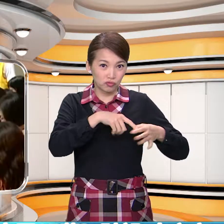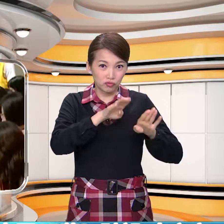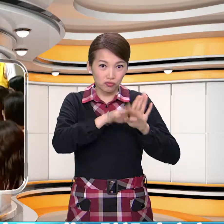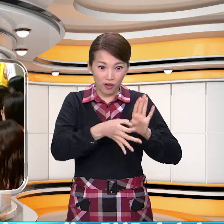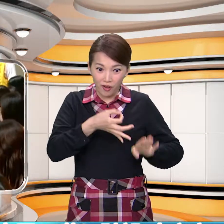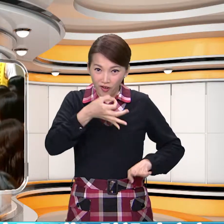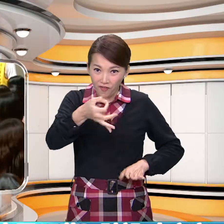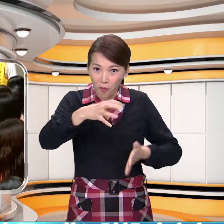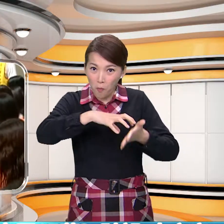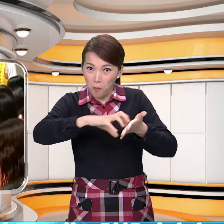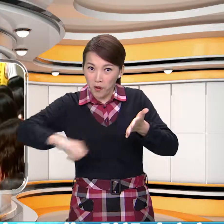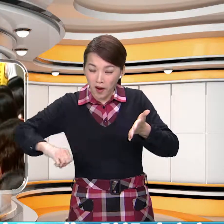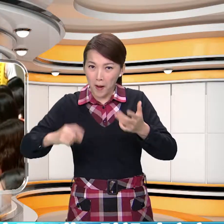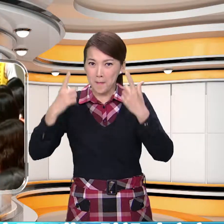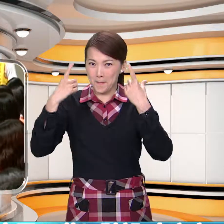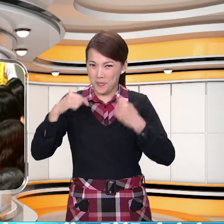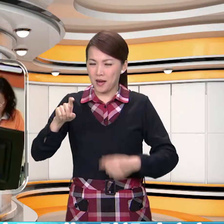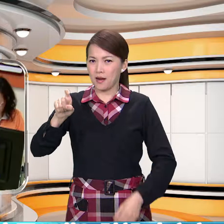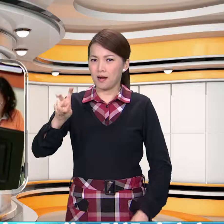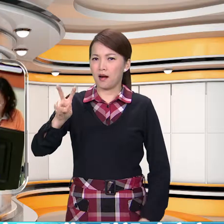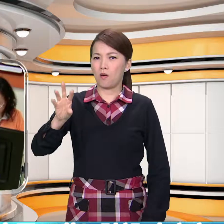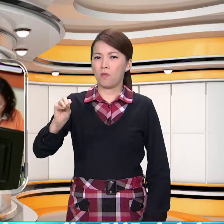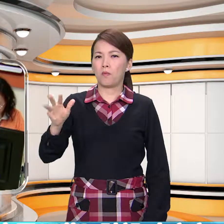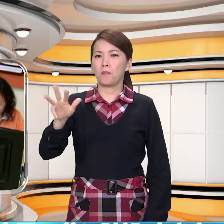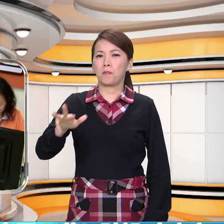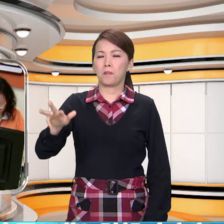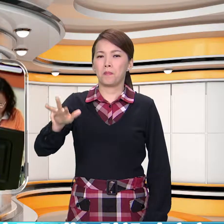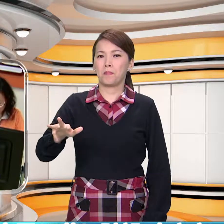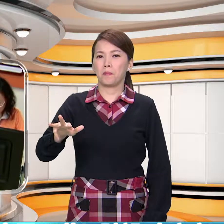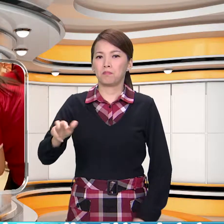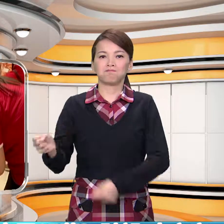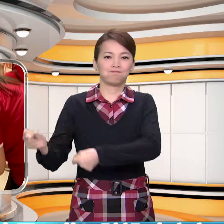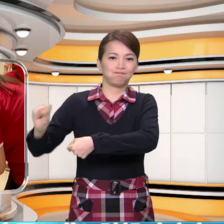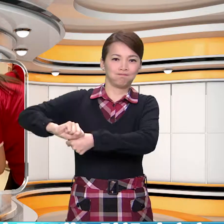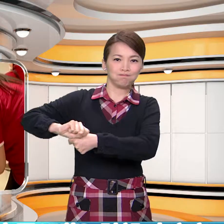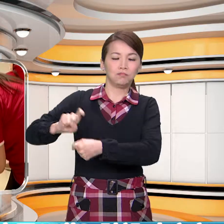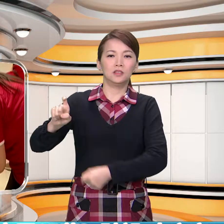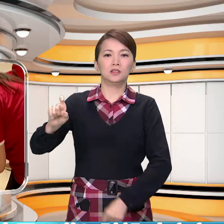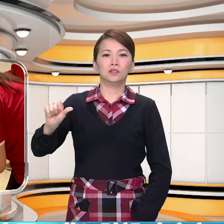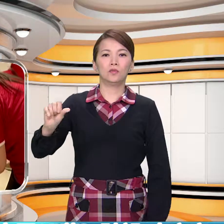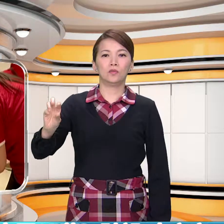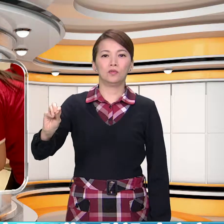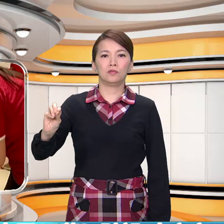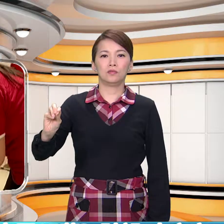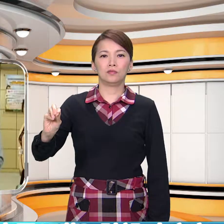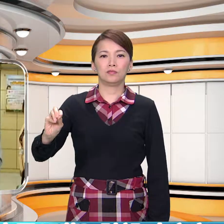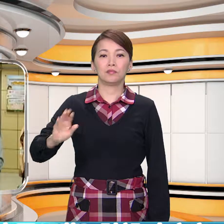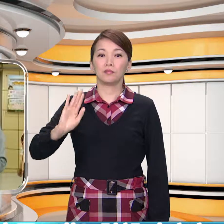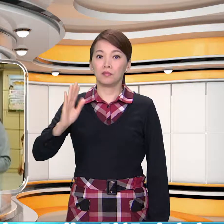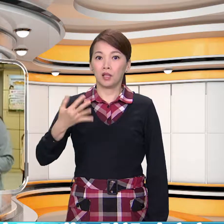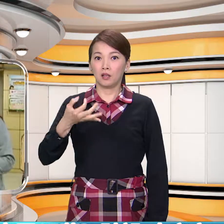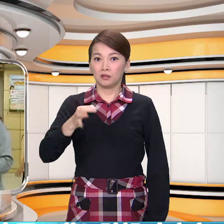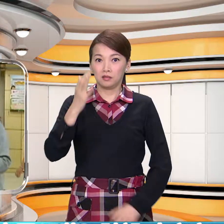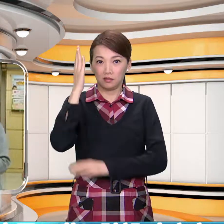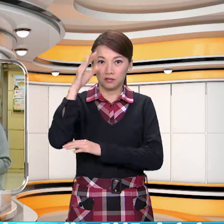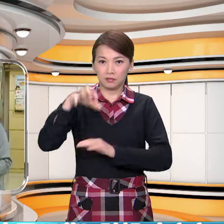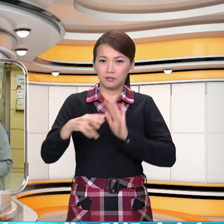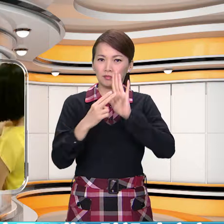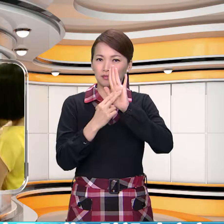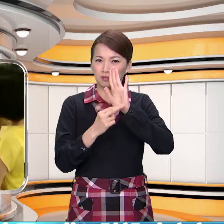额规划从现行128000元调高到150000元。不过财政部